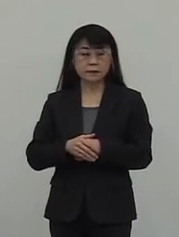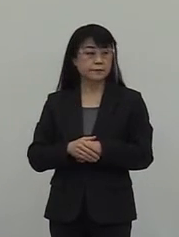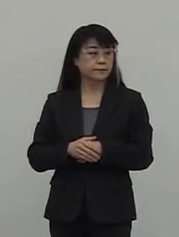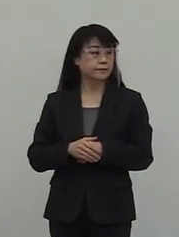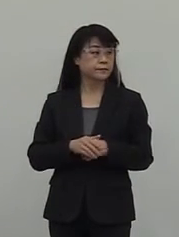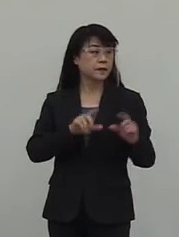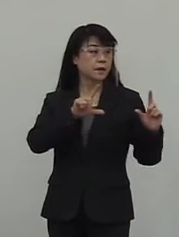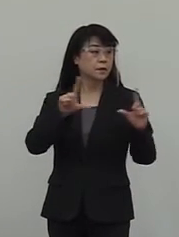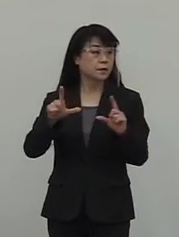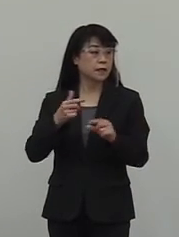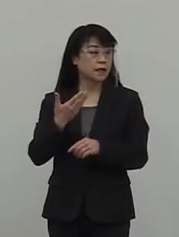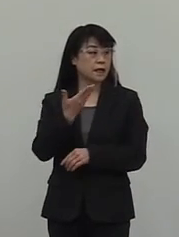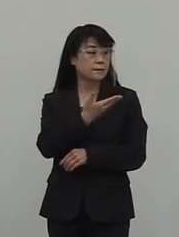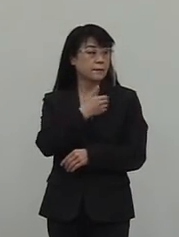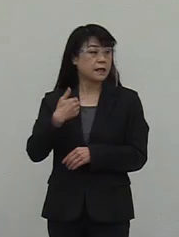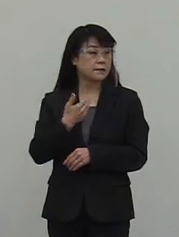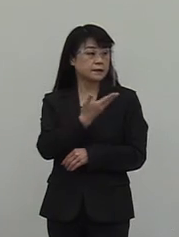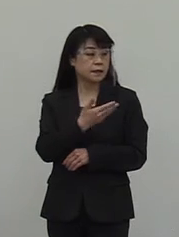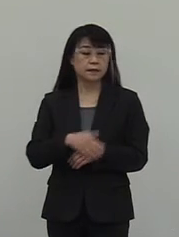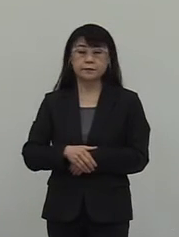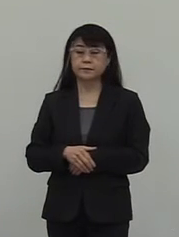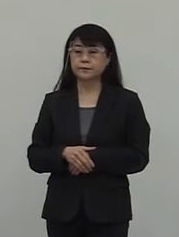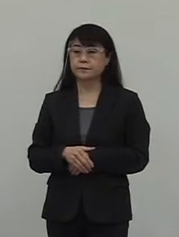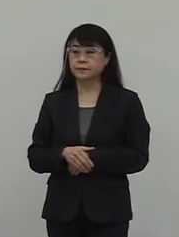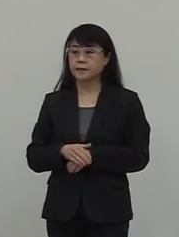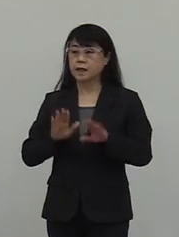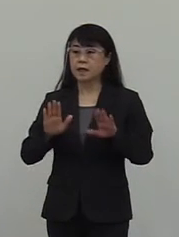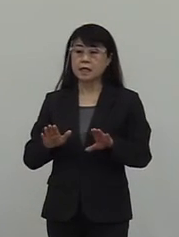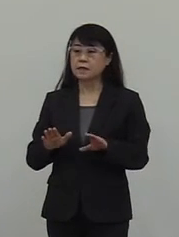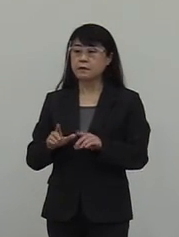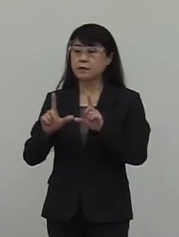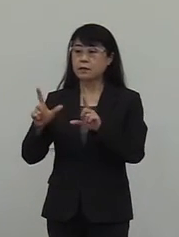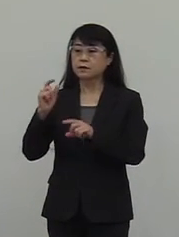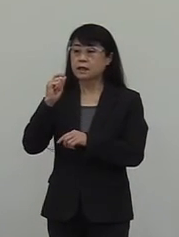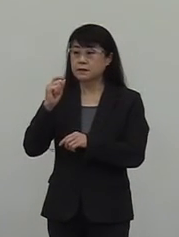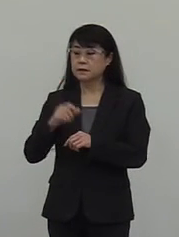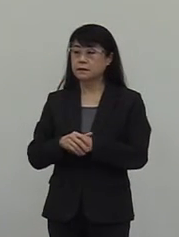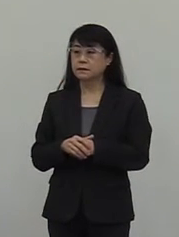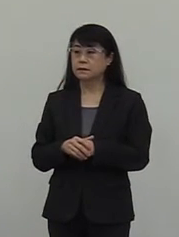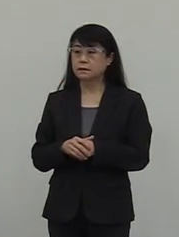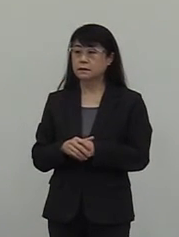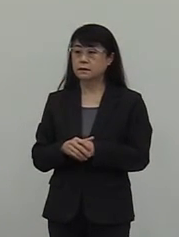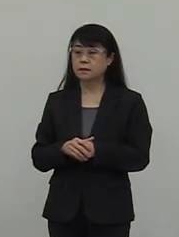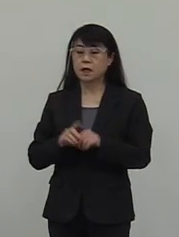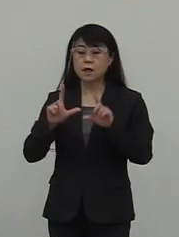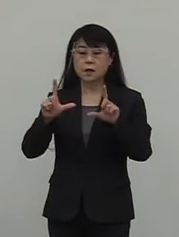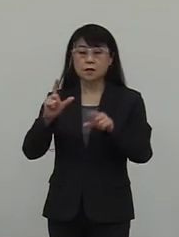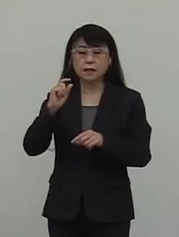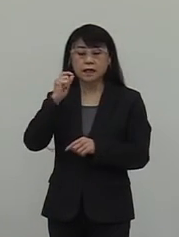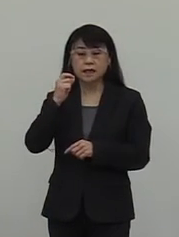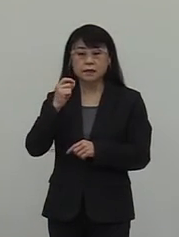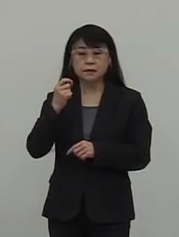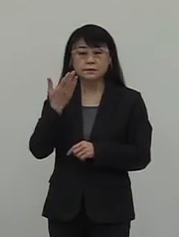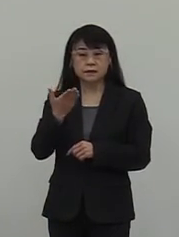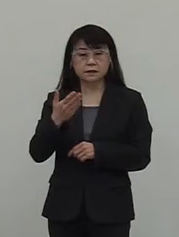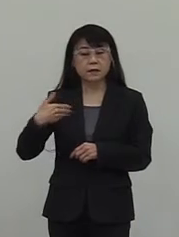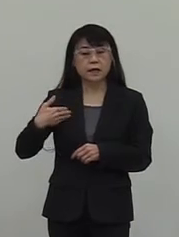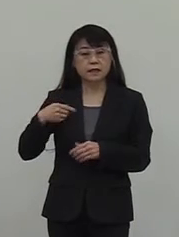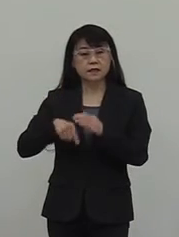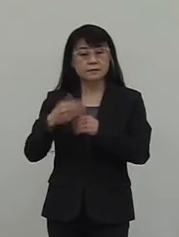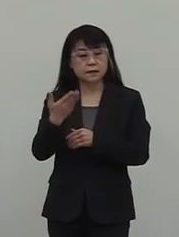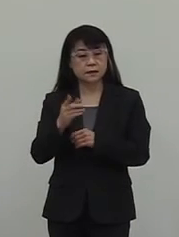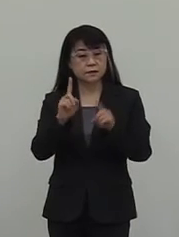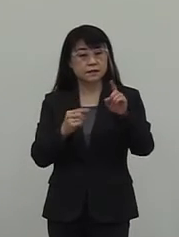。答えられることありますか。 いや、今お茶をします。 あ、それは答えられないということですか。わからないということです